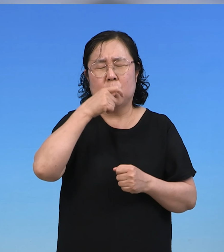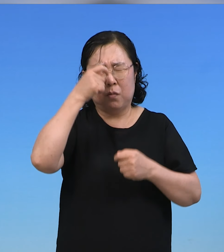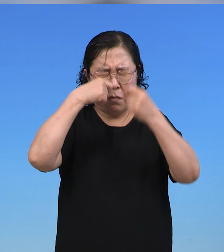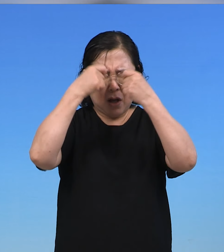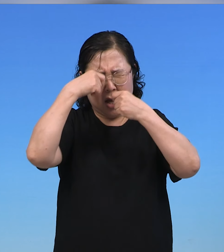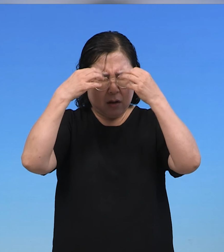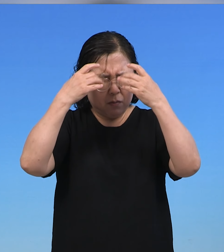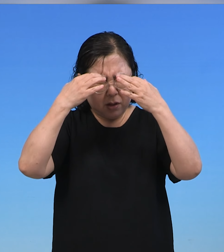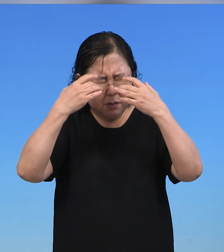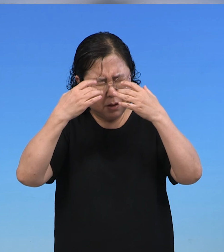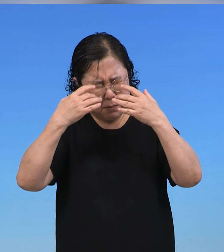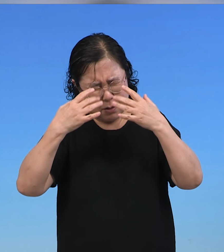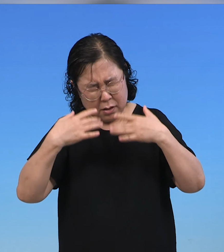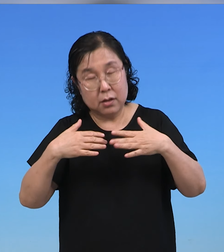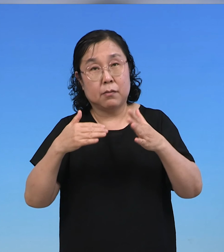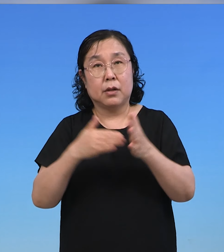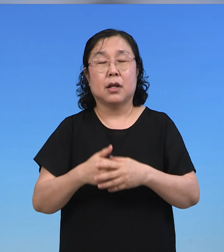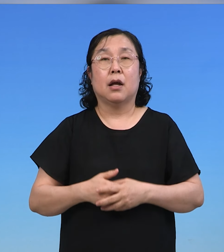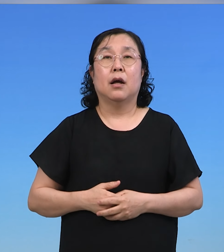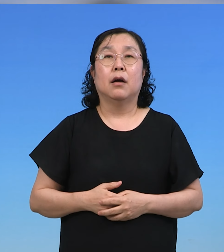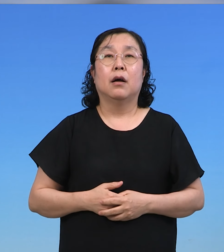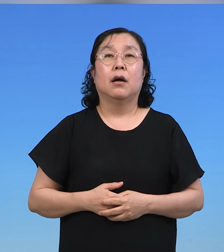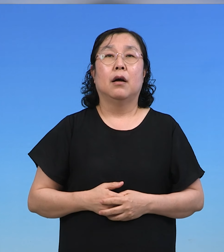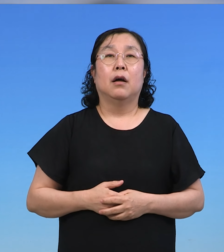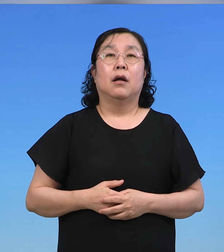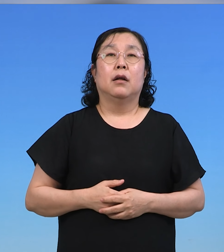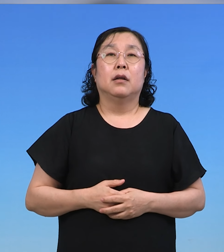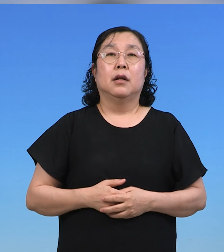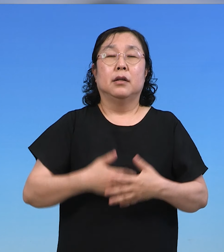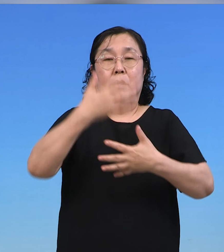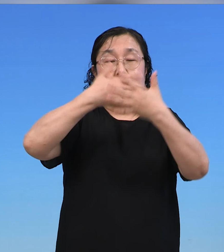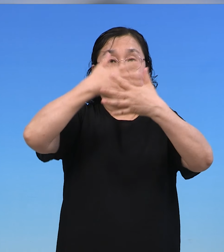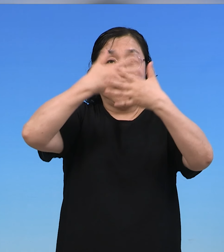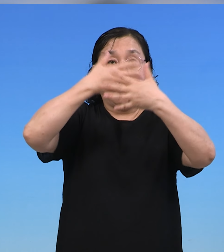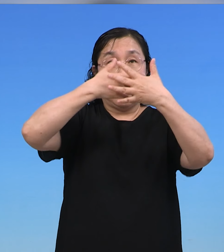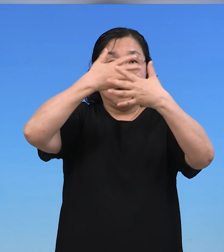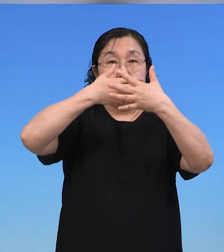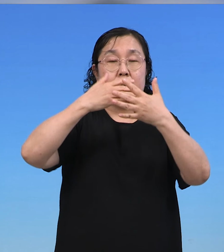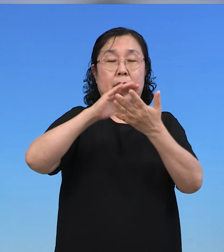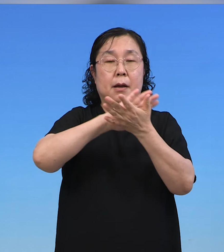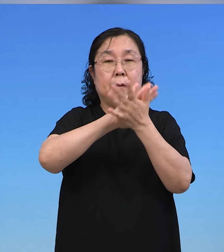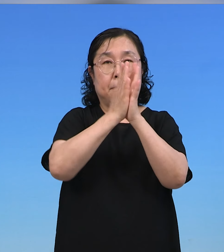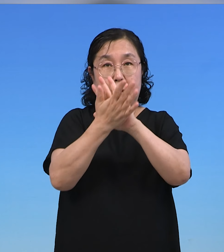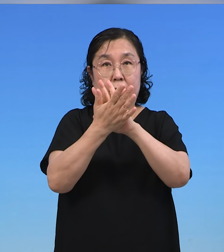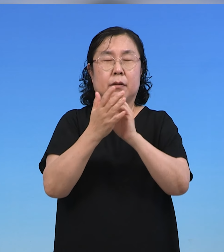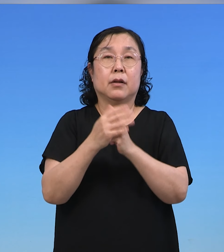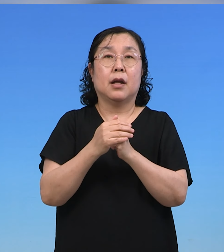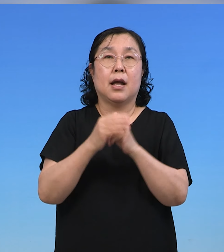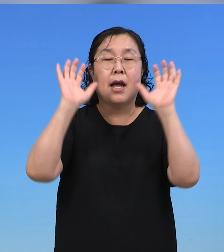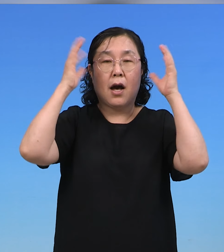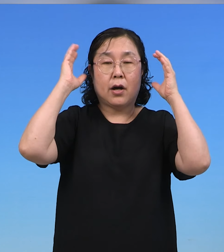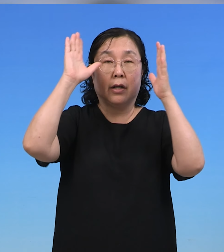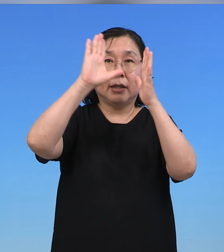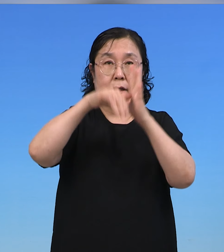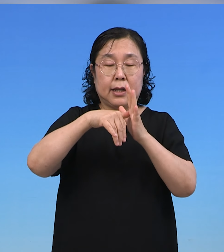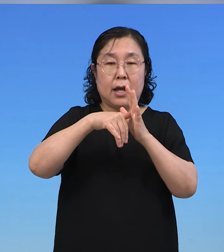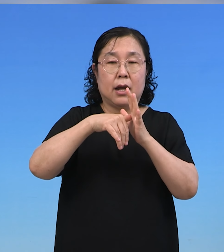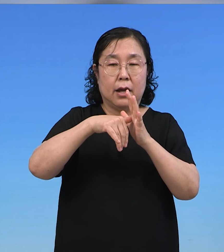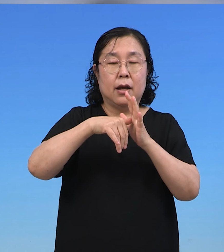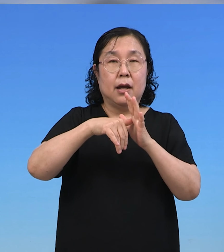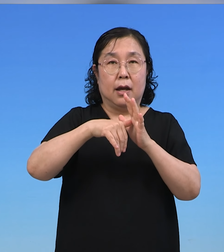흐르는데요, 장면이 어떻게 바뀌는가 하니까 이제 이분이 상상하는 거죠. 그 어린 시절로 돌아가는